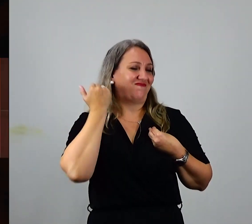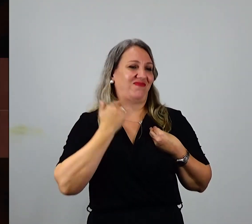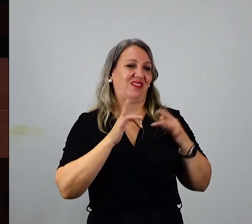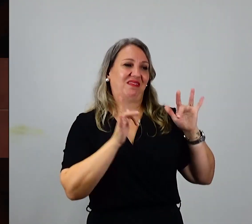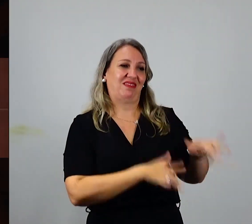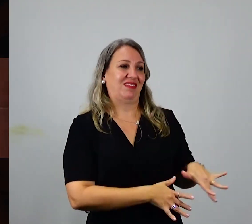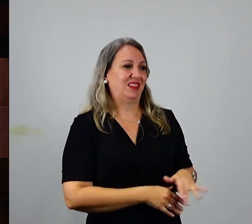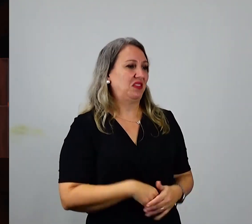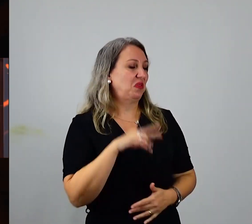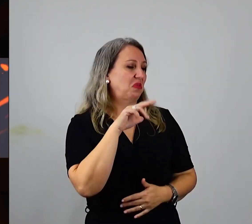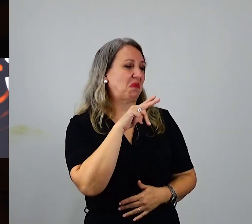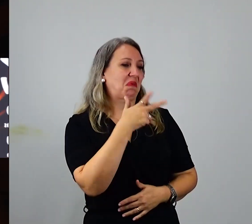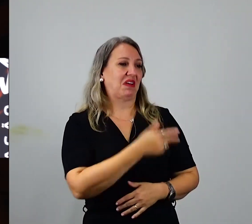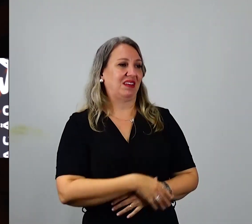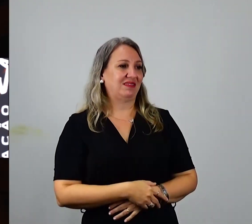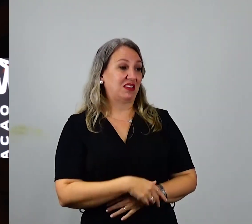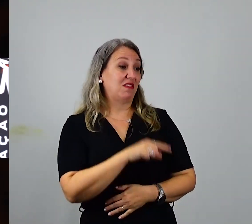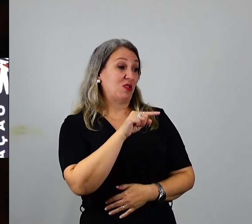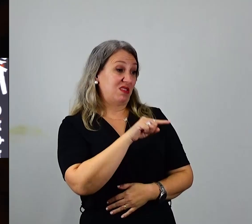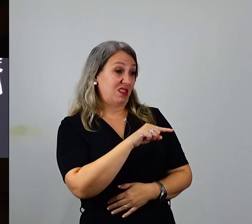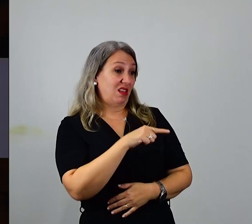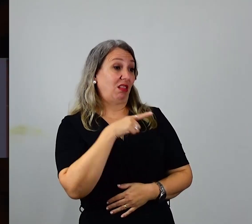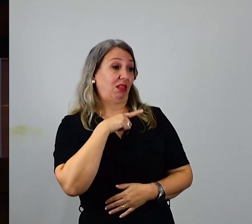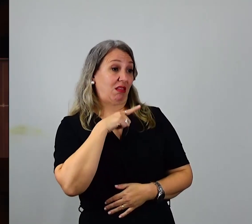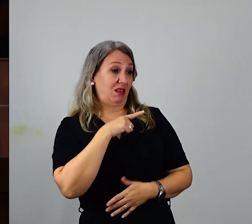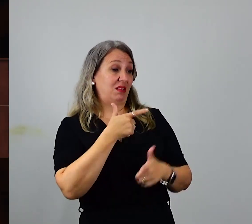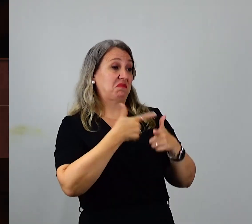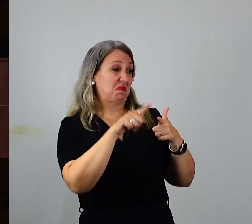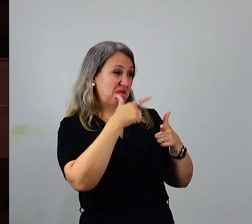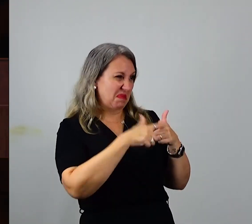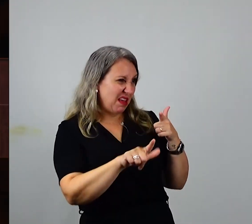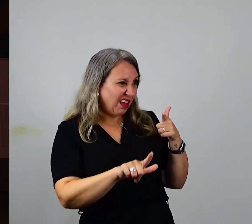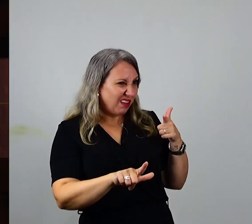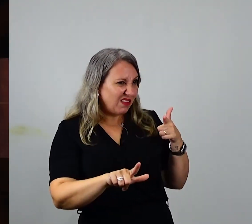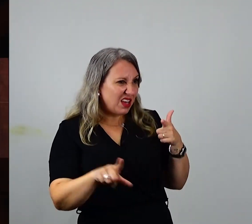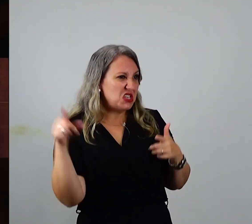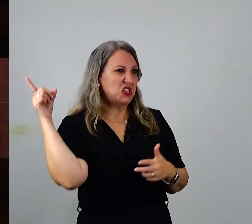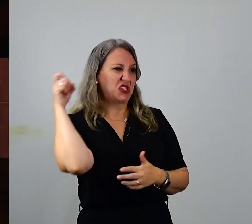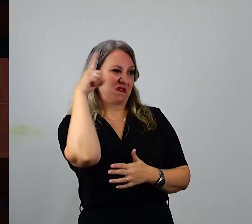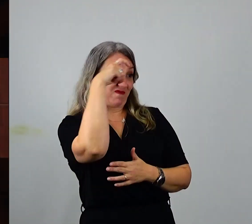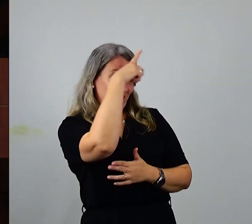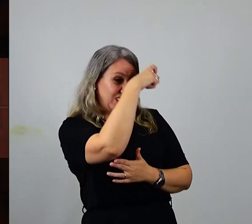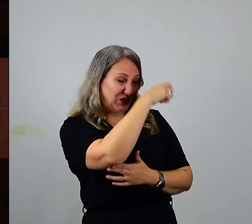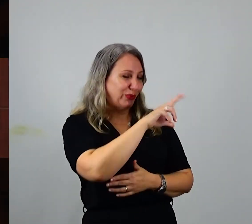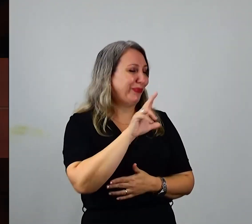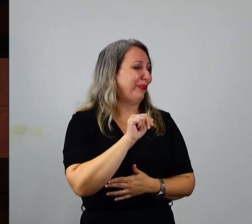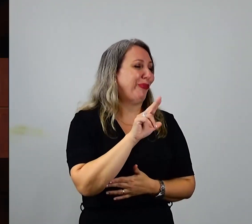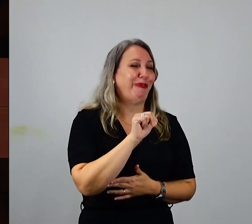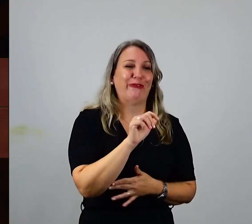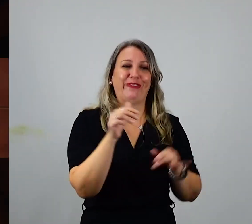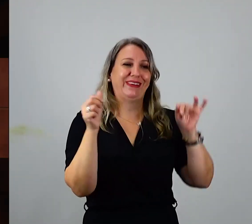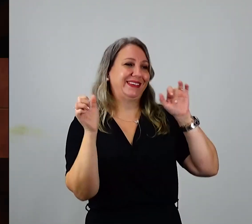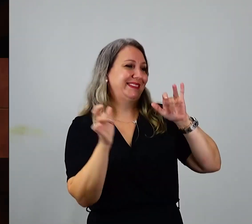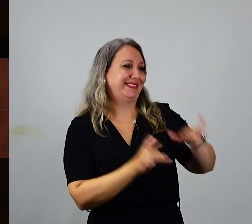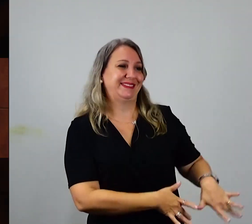Esse problema que você tem, essa dificuldade que você tem, você nunca vai se livrar